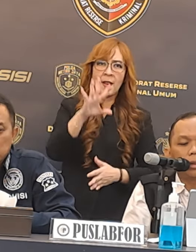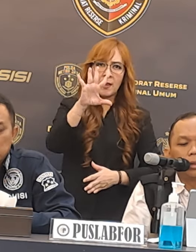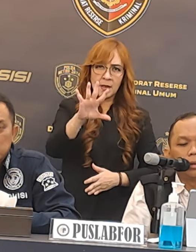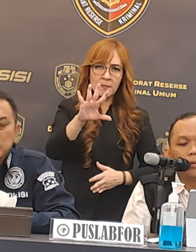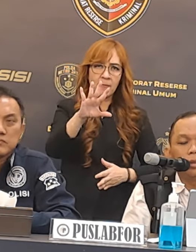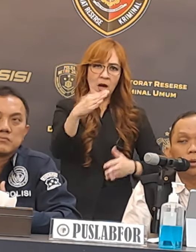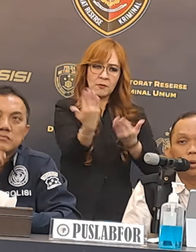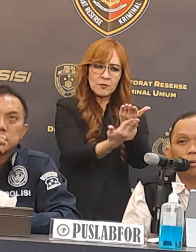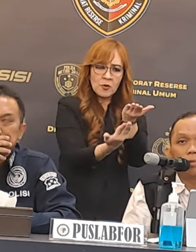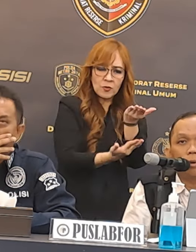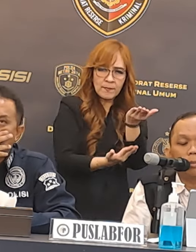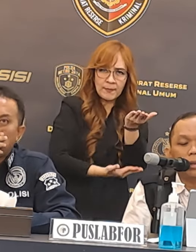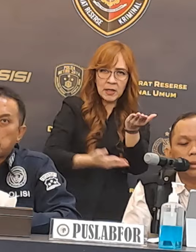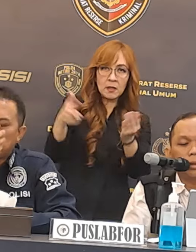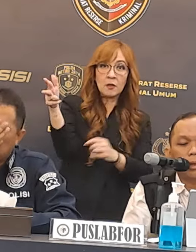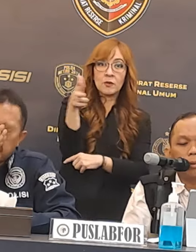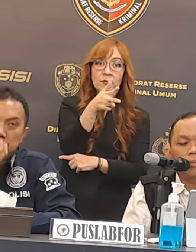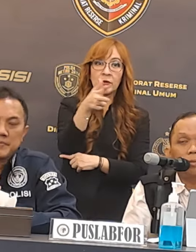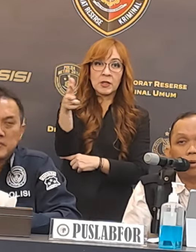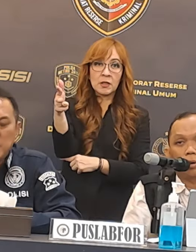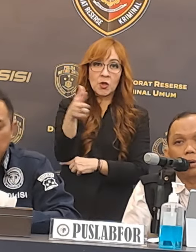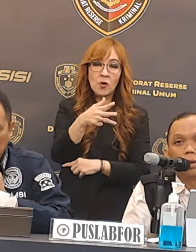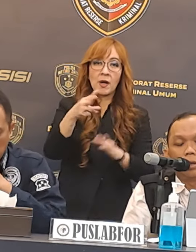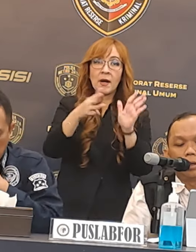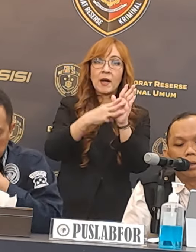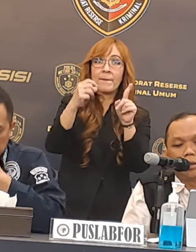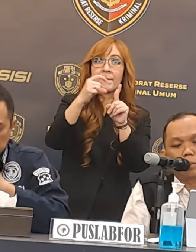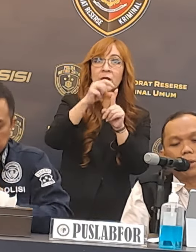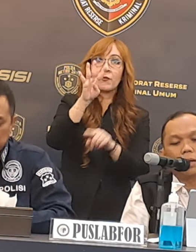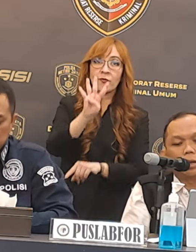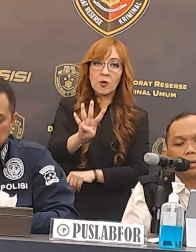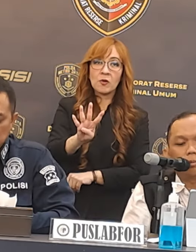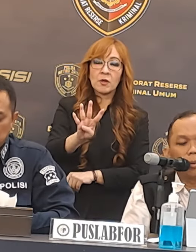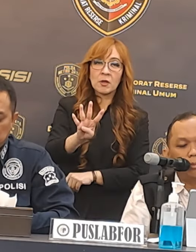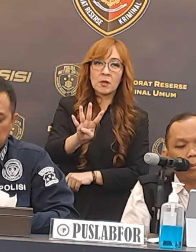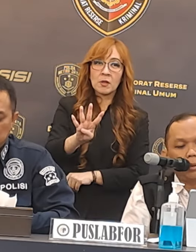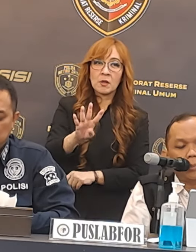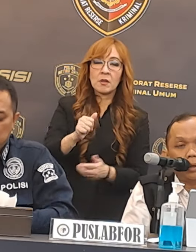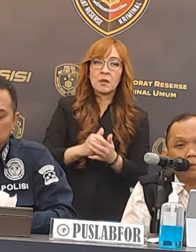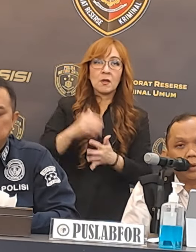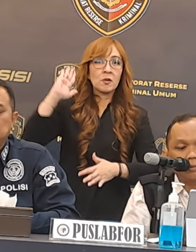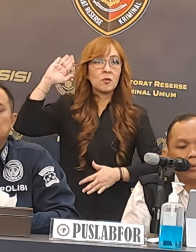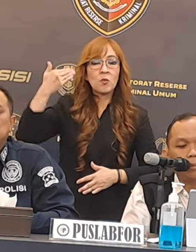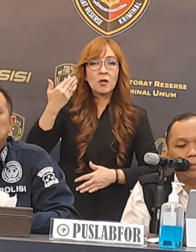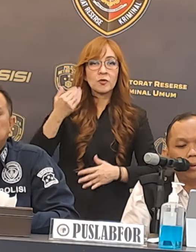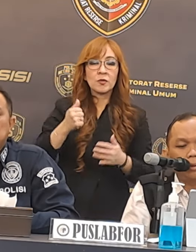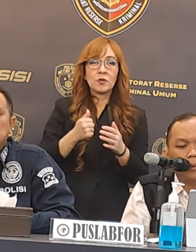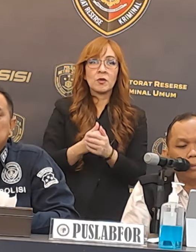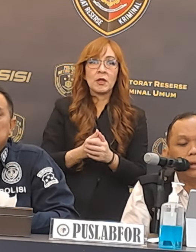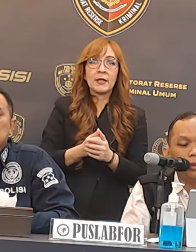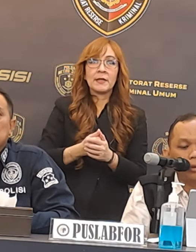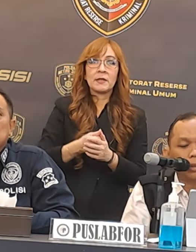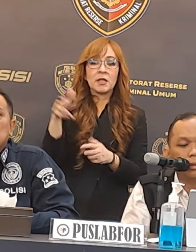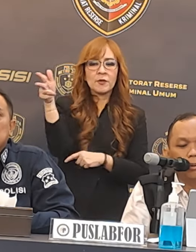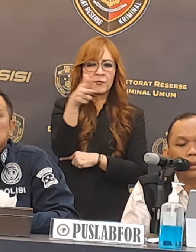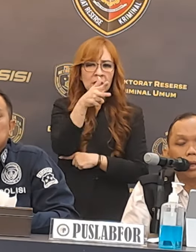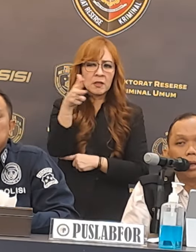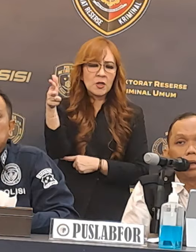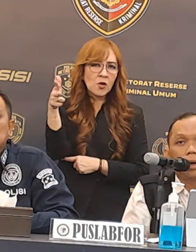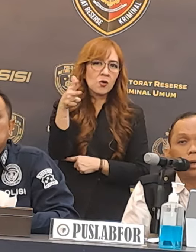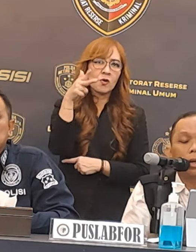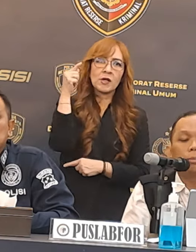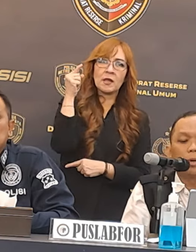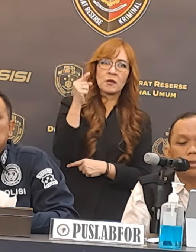file video berformat MP4 yang mana momen-momen pada frame-frame di video